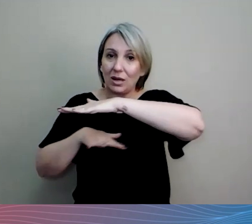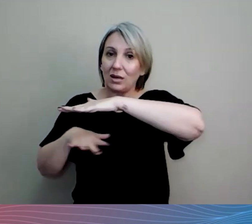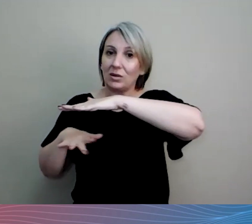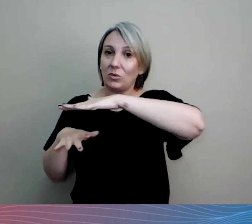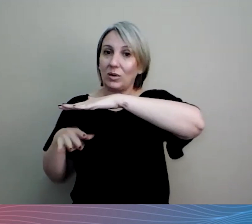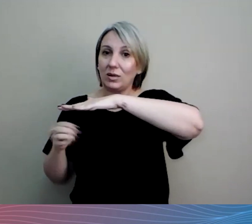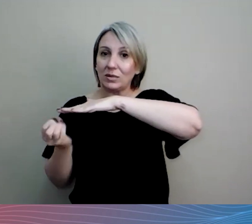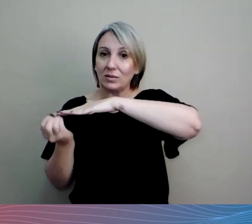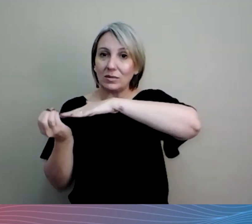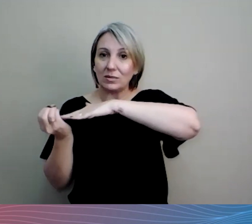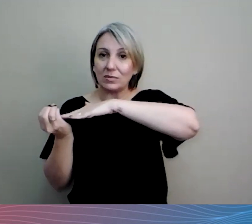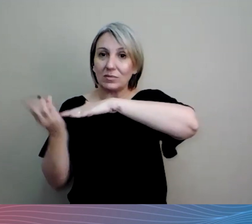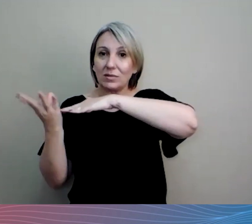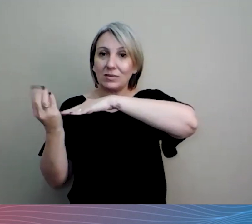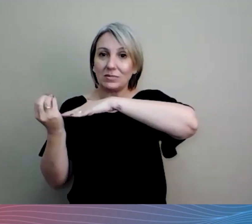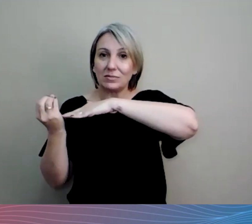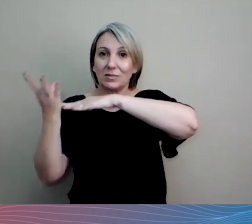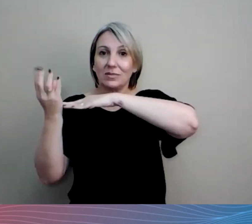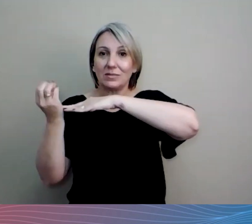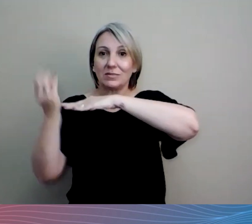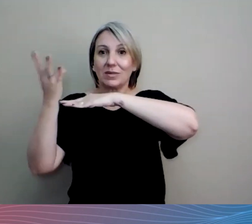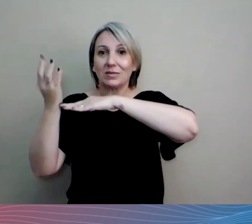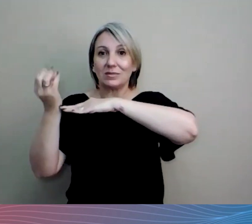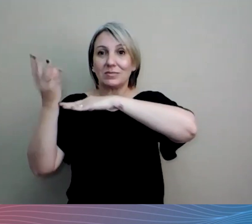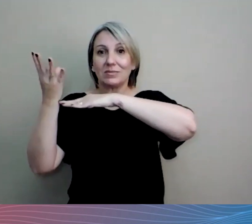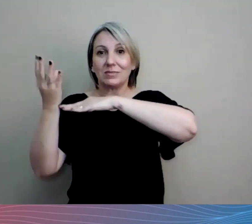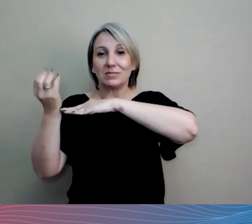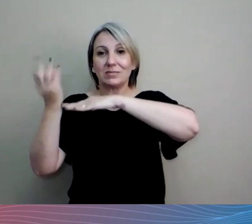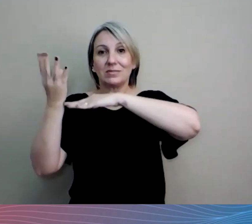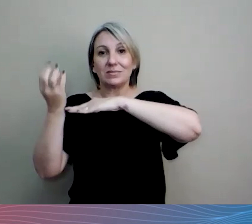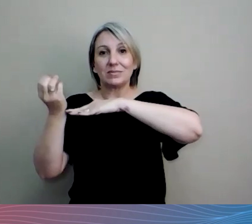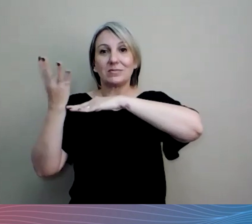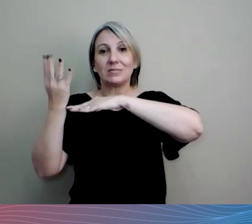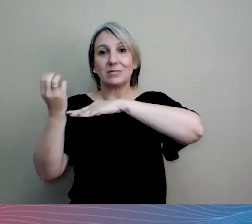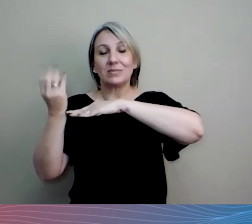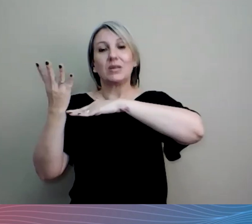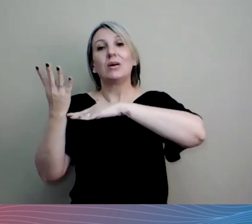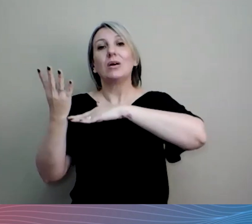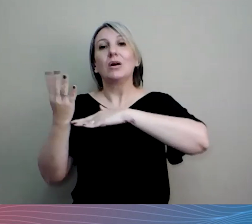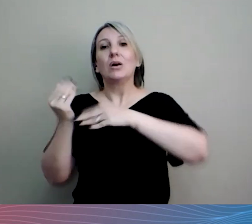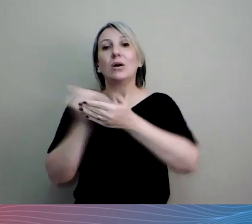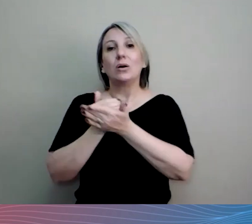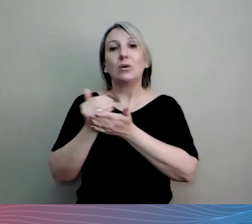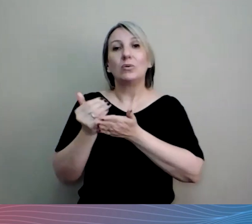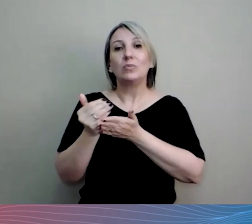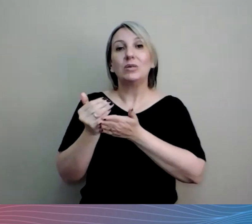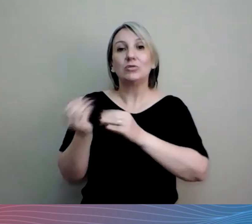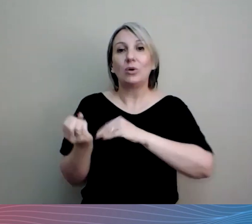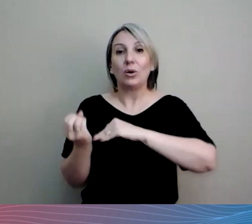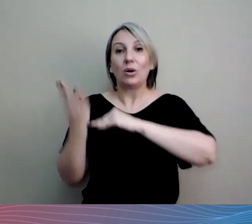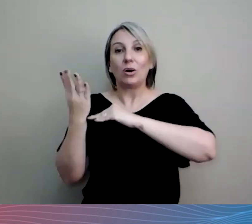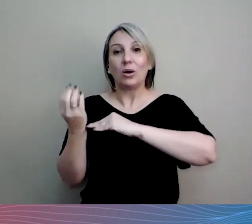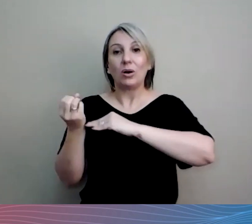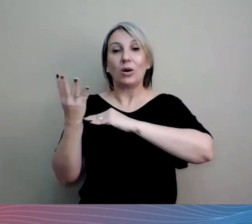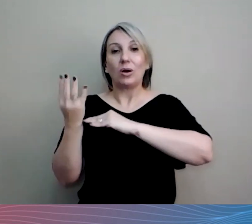fonte, e começou a jorrar 2000 anos atrás. Os 12 discípulos viram esse jorrar da água.